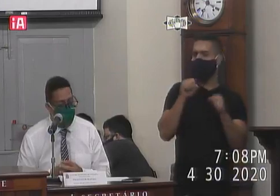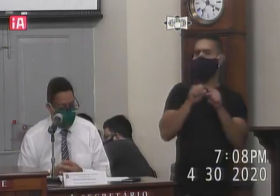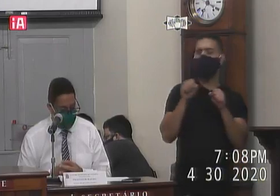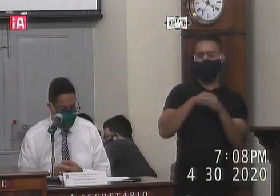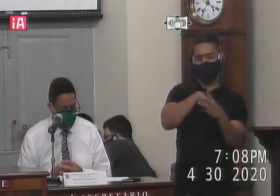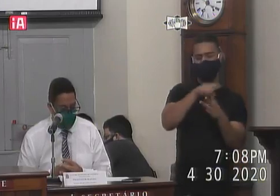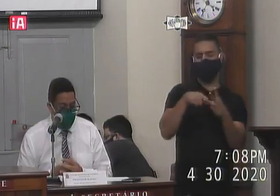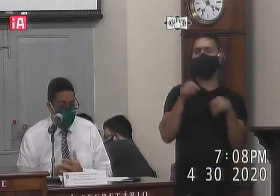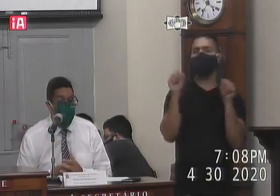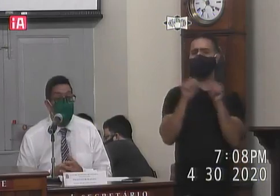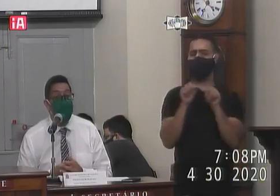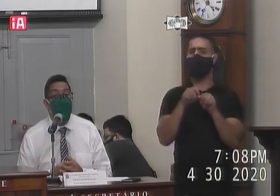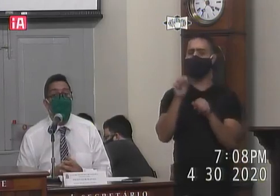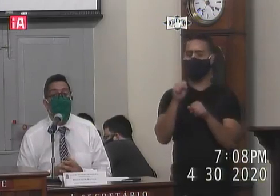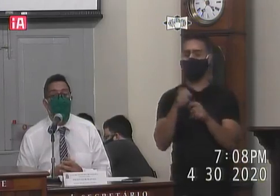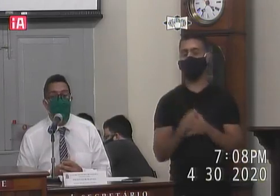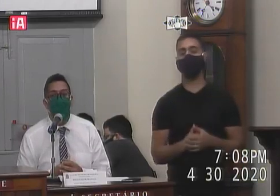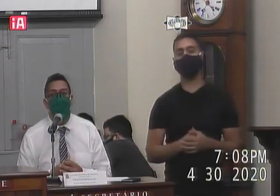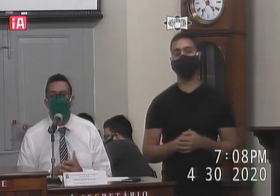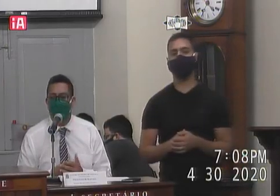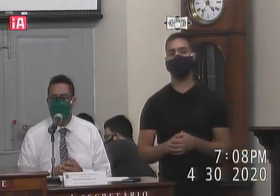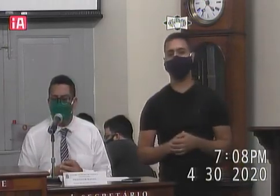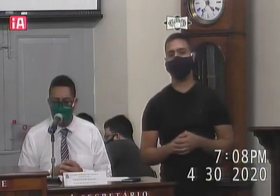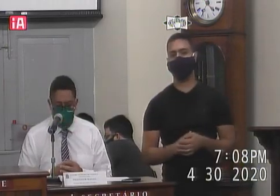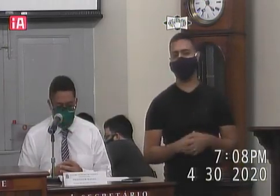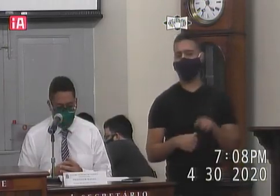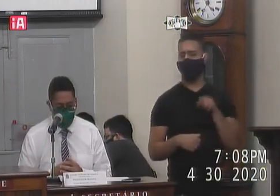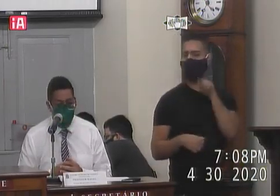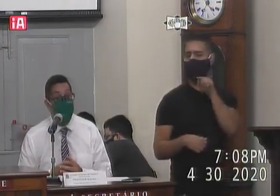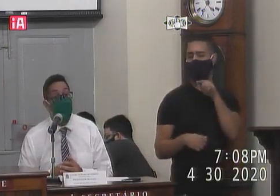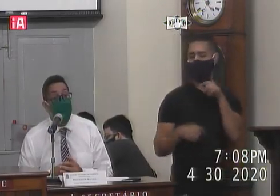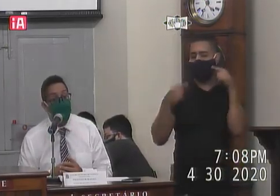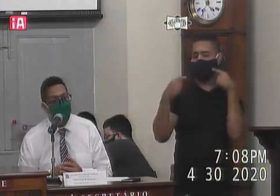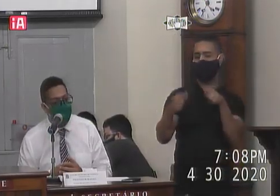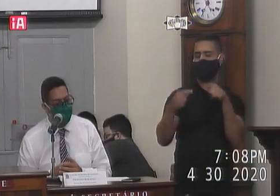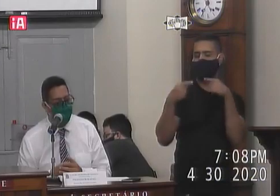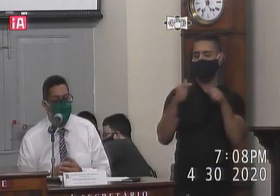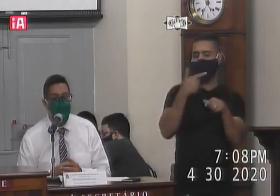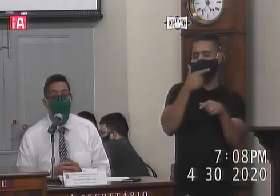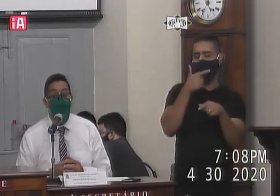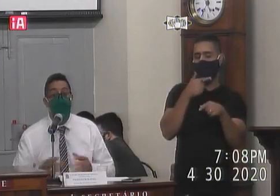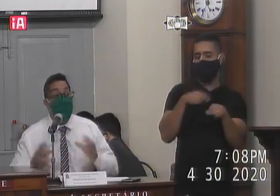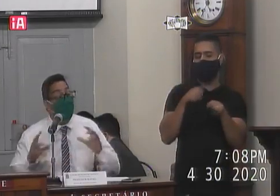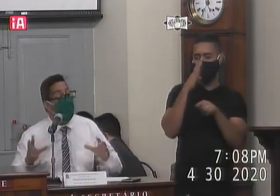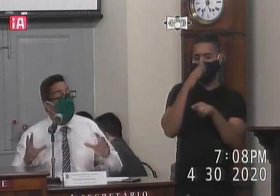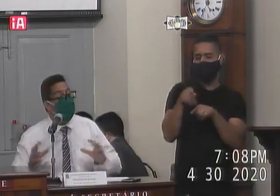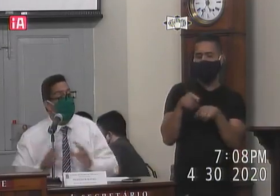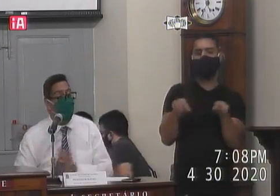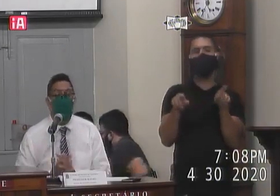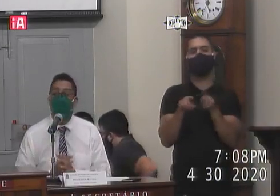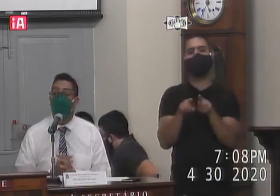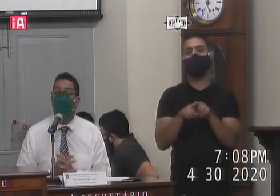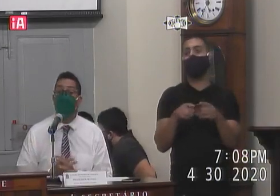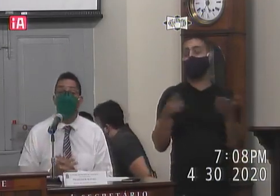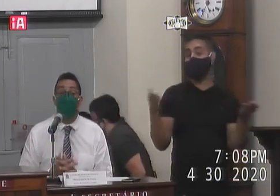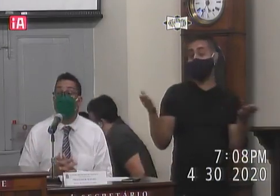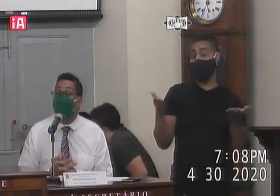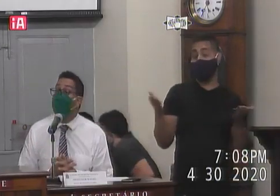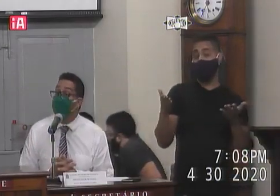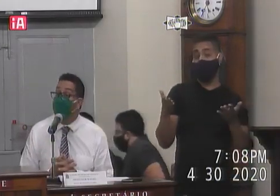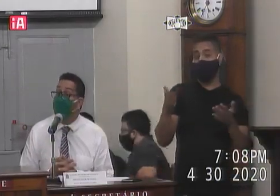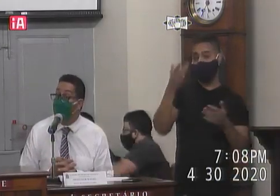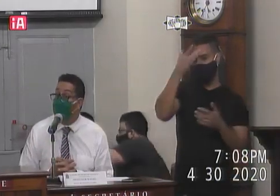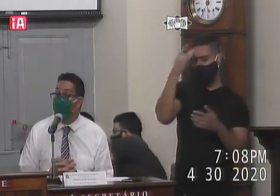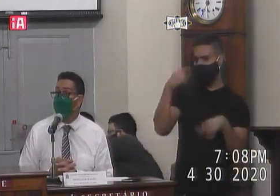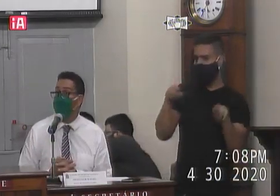meu papel. Então, você que debocha de mim, você que me critica, e agora, Saulo, eles estão começando a